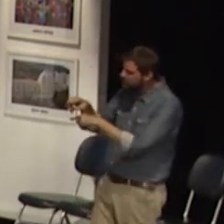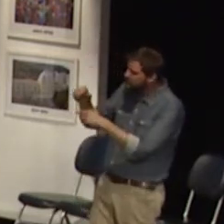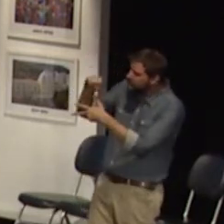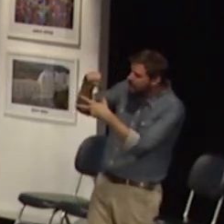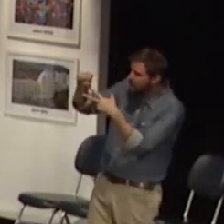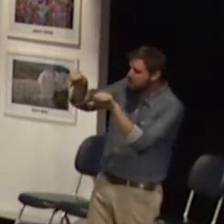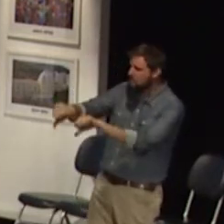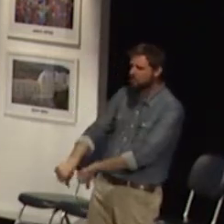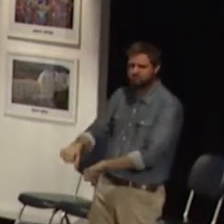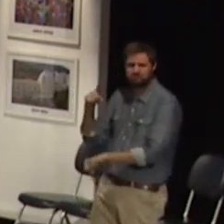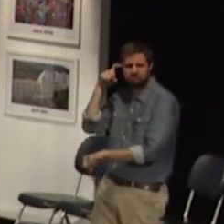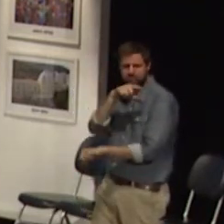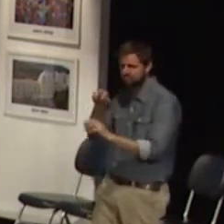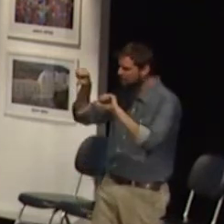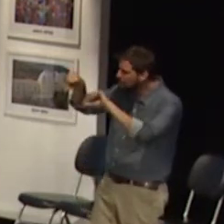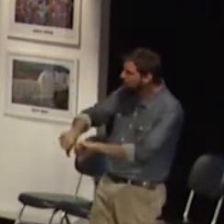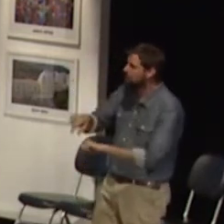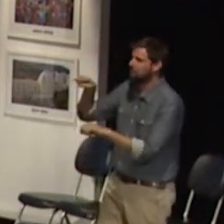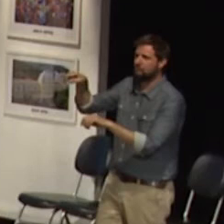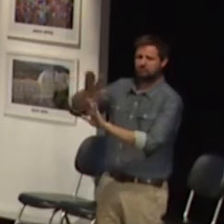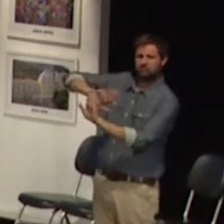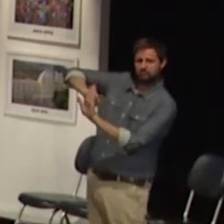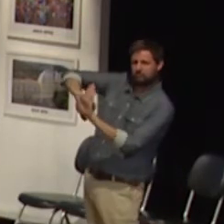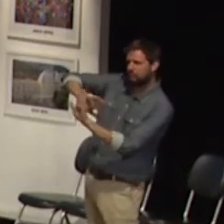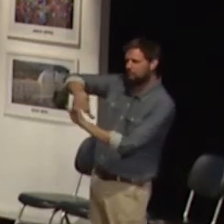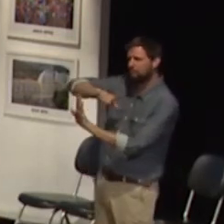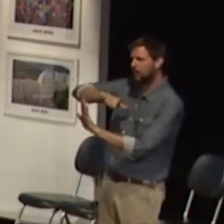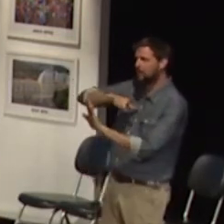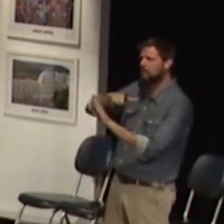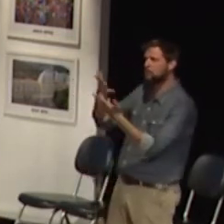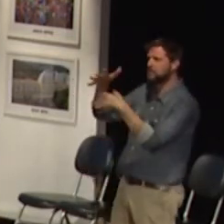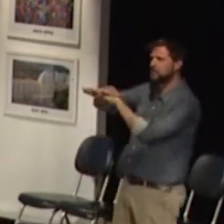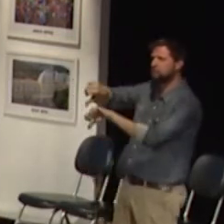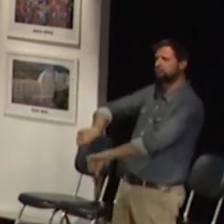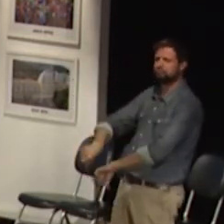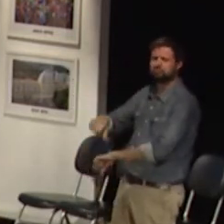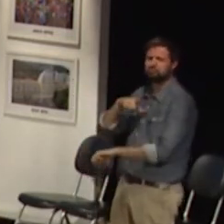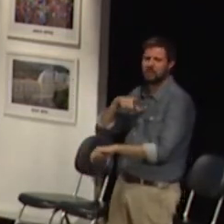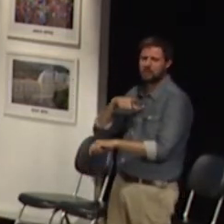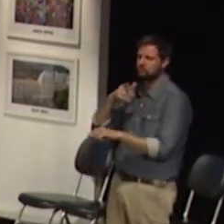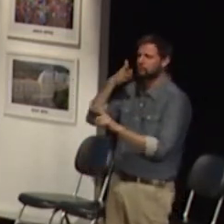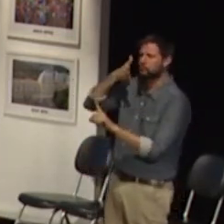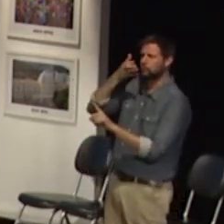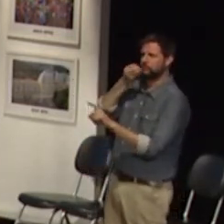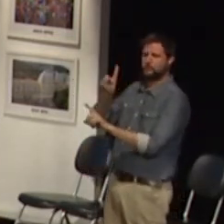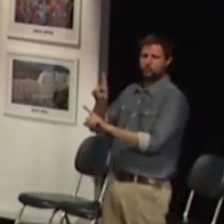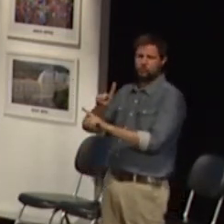do surdo. Porque, assim, o surdo, para ele entrar no mundo acadêmico, ele precisa do Enem, mas ele não está conseguindo passar no Enem. Então, assim, a inclusão não está